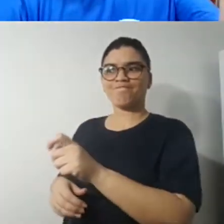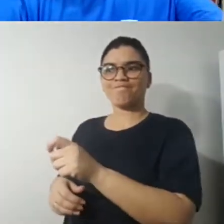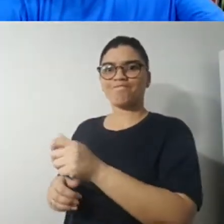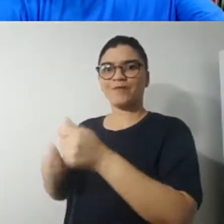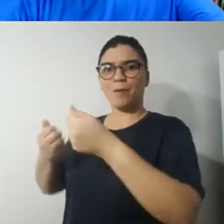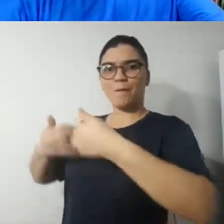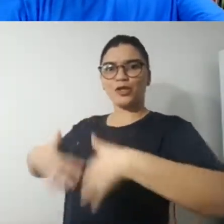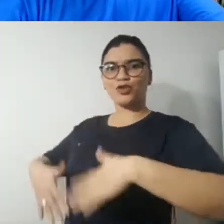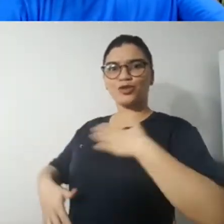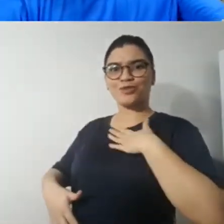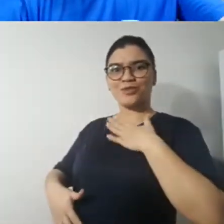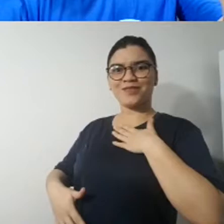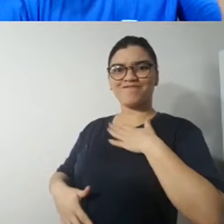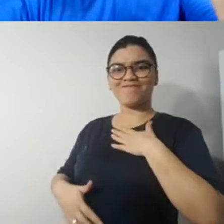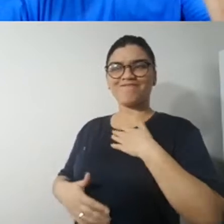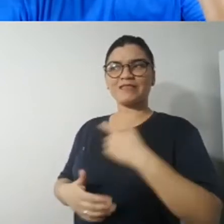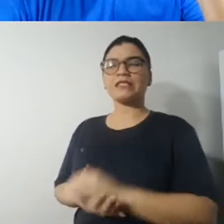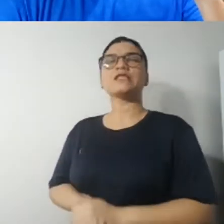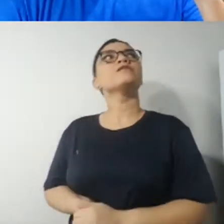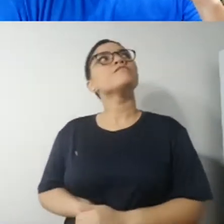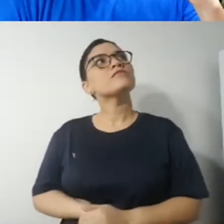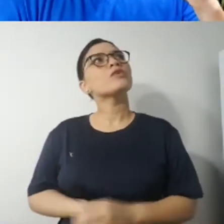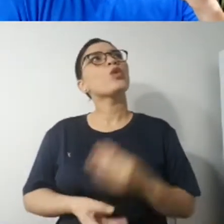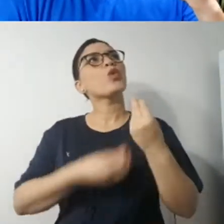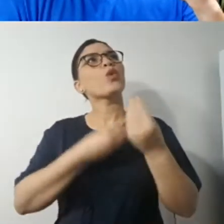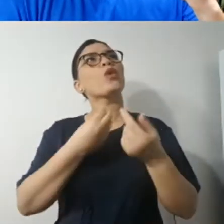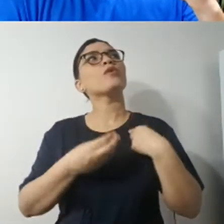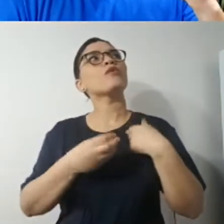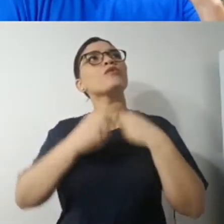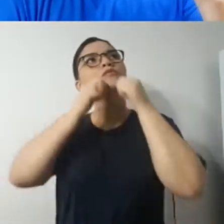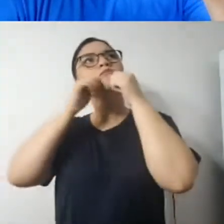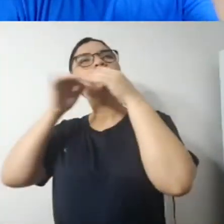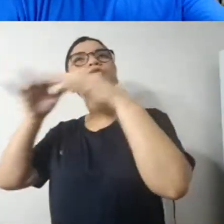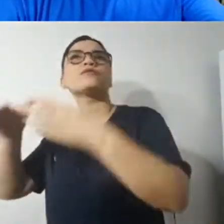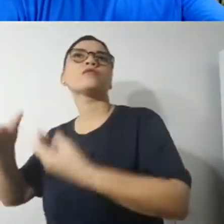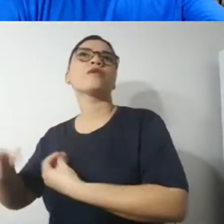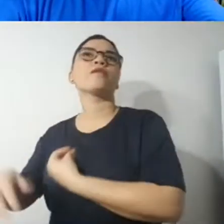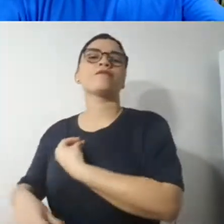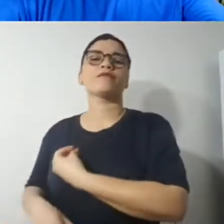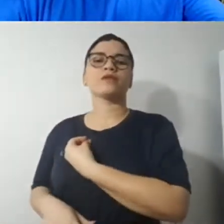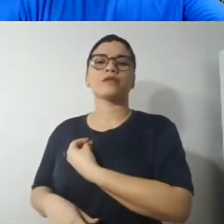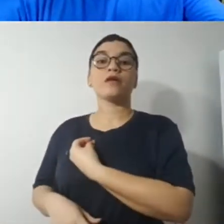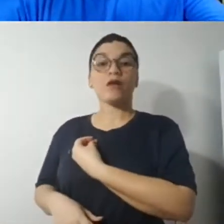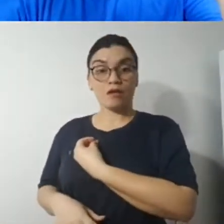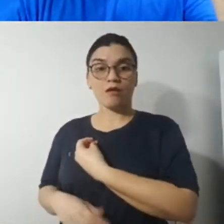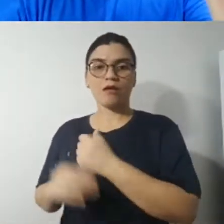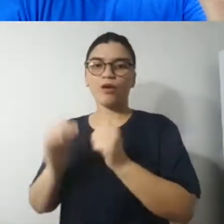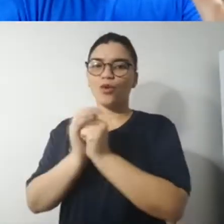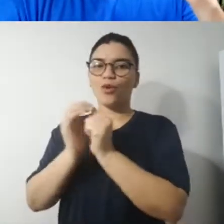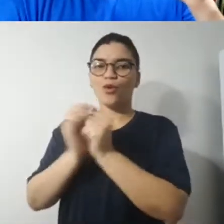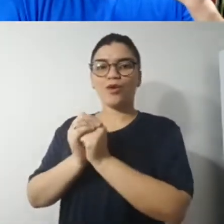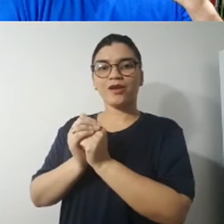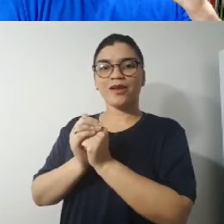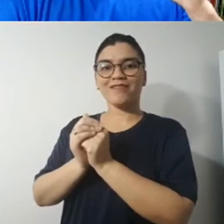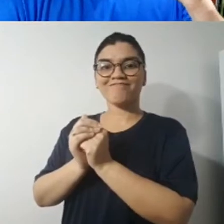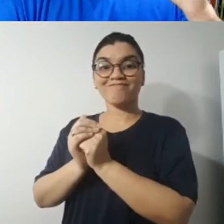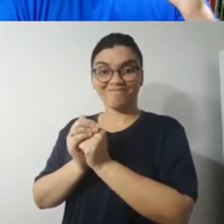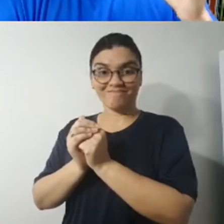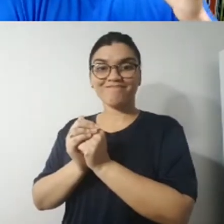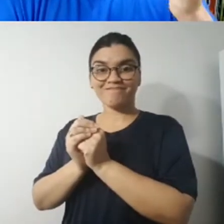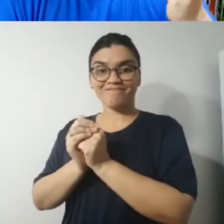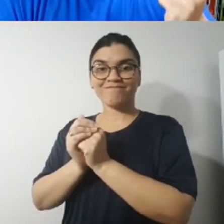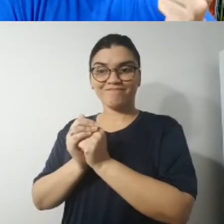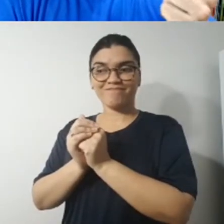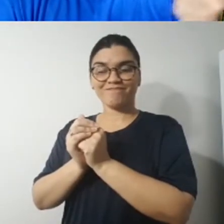a vida daquele que me fez o mal. Orar por aquele que me persegue. tratar